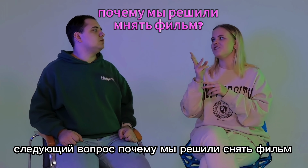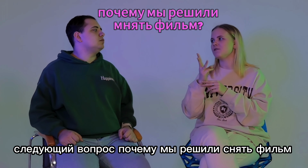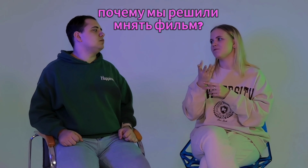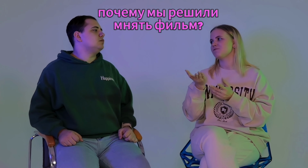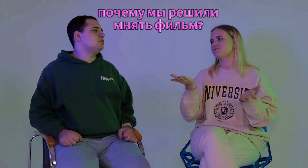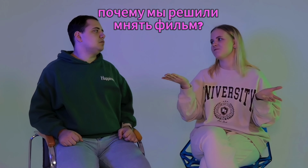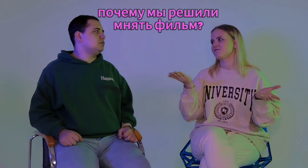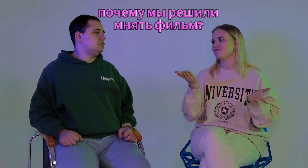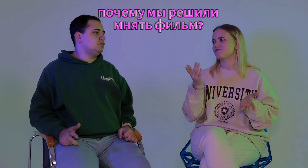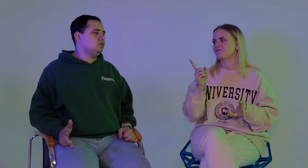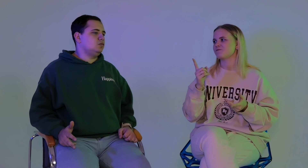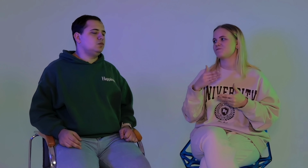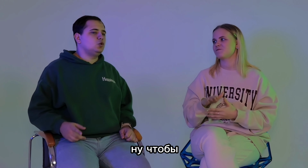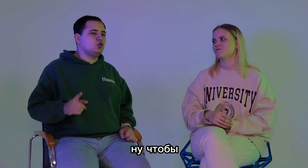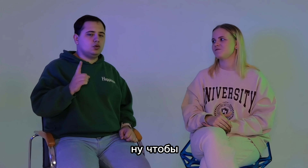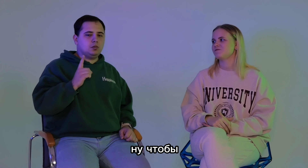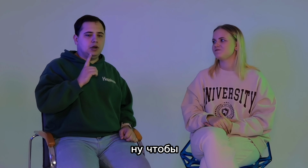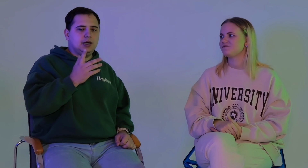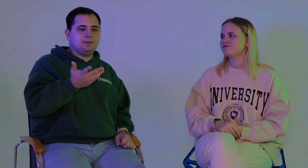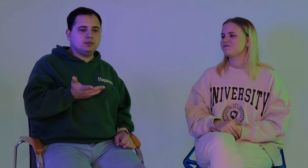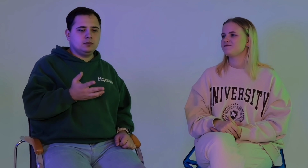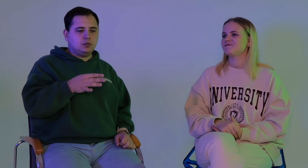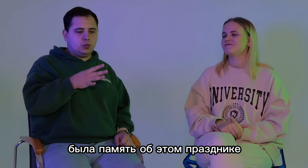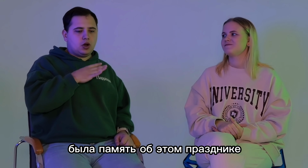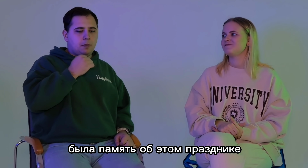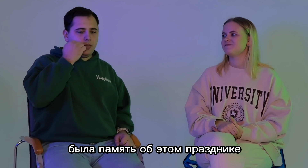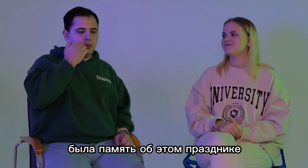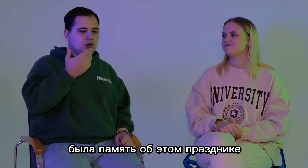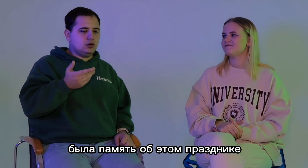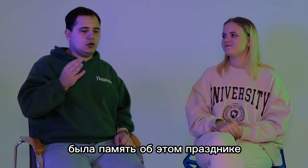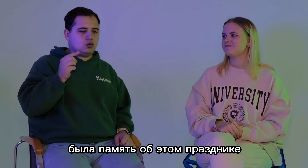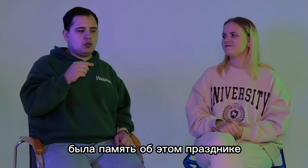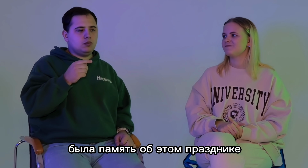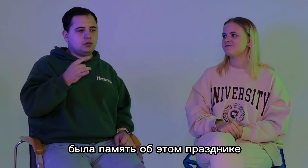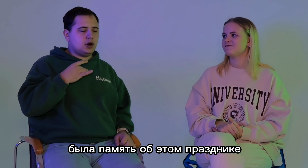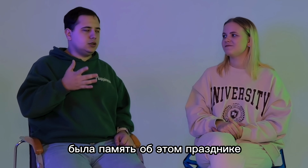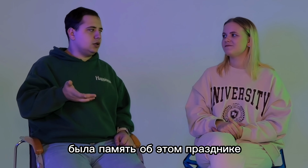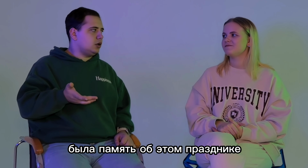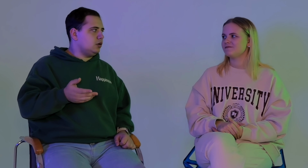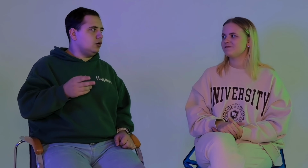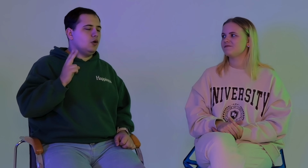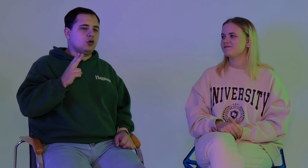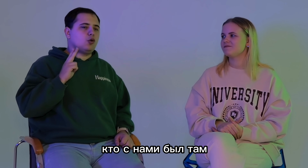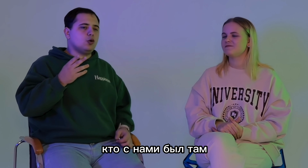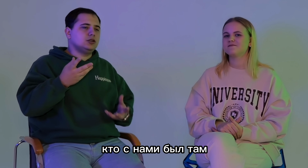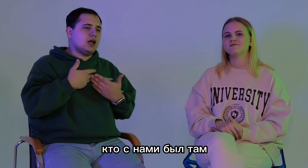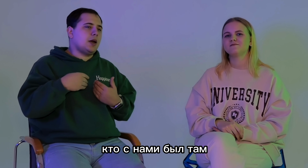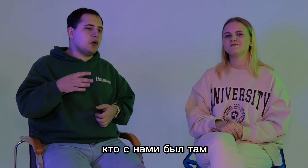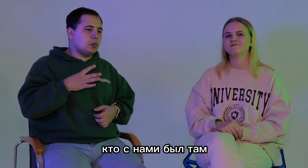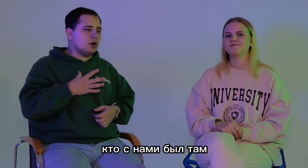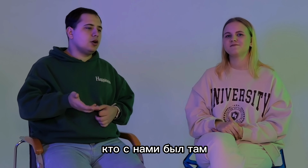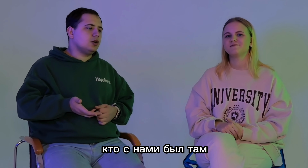фильм? Ну, чтобы была память о том празднике, кто с нами был,